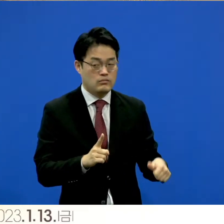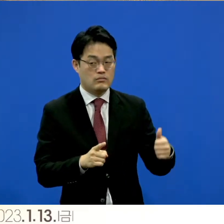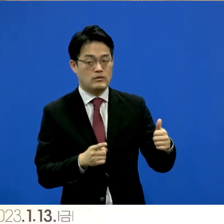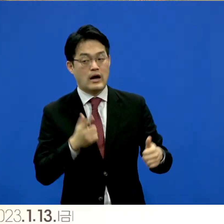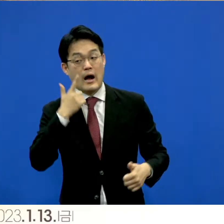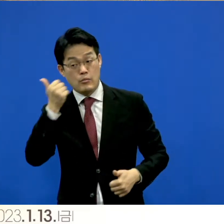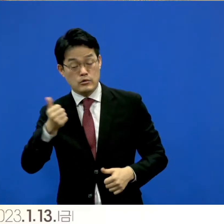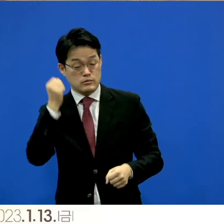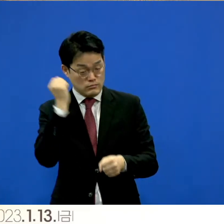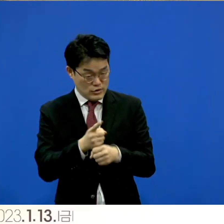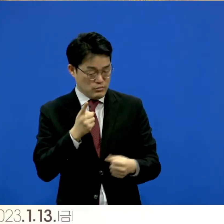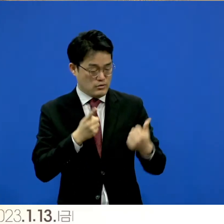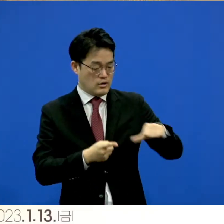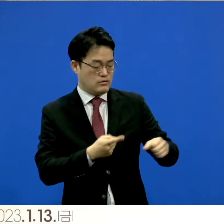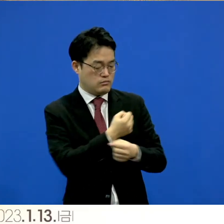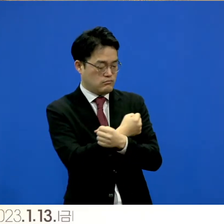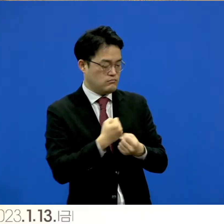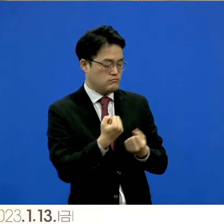아들을 용서했기 때문에.